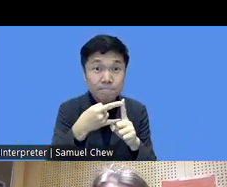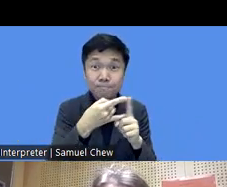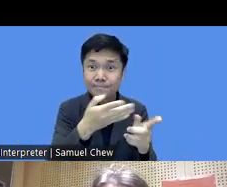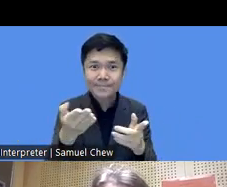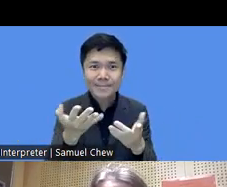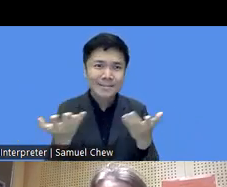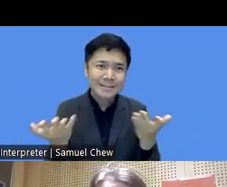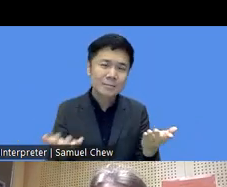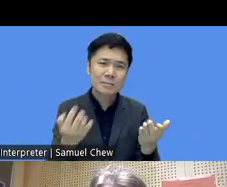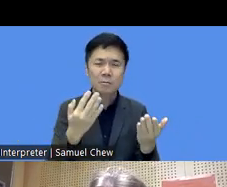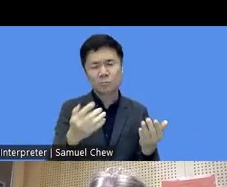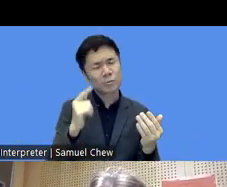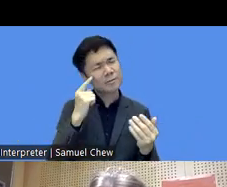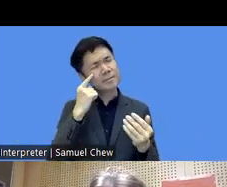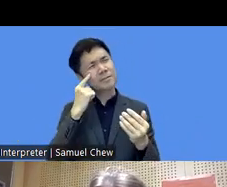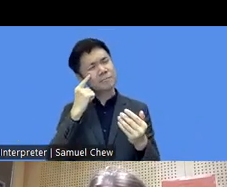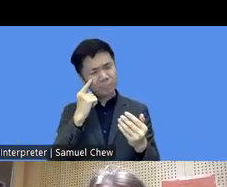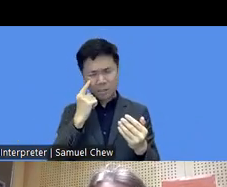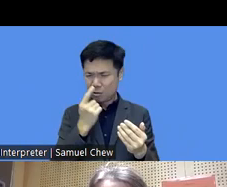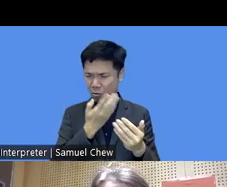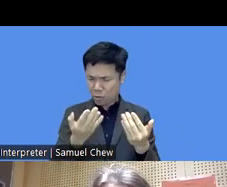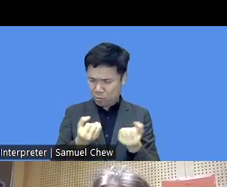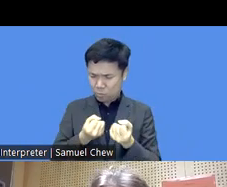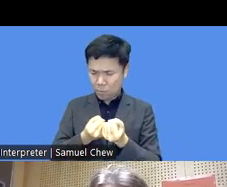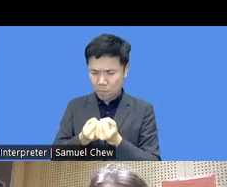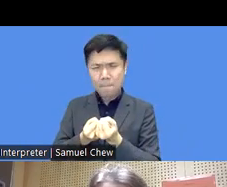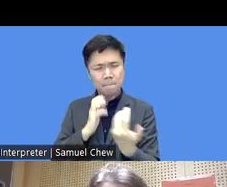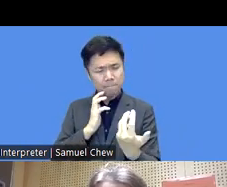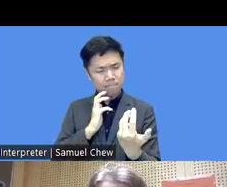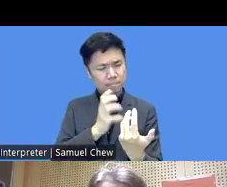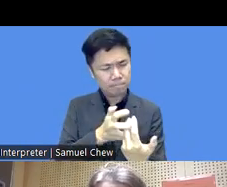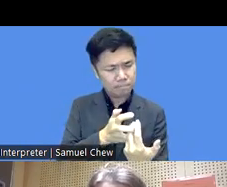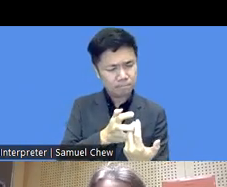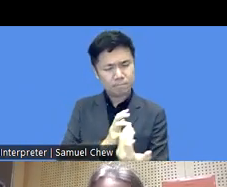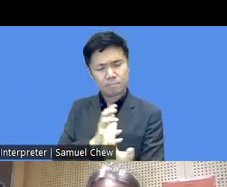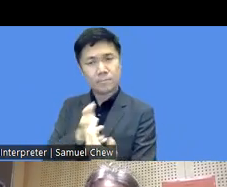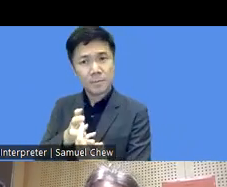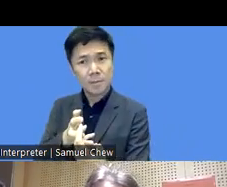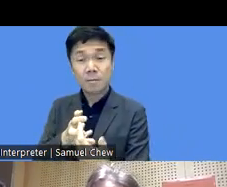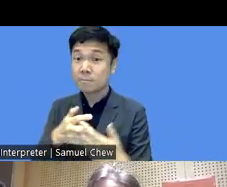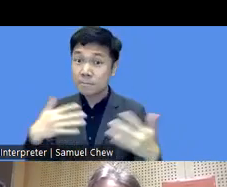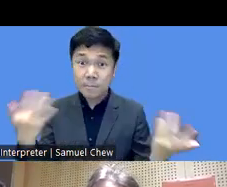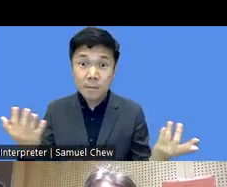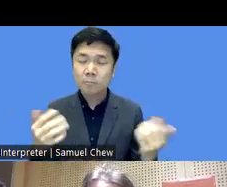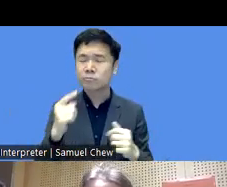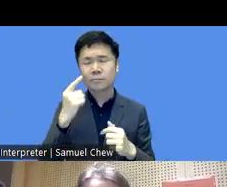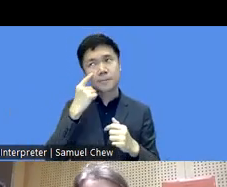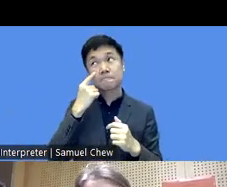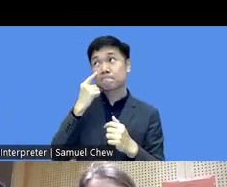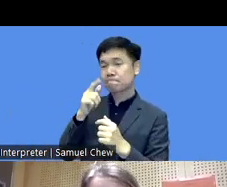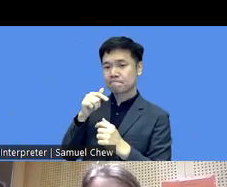disability focused, more disability sensitive? Necesitamos información que esté más enfocada en